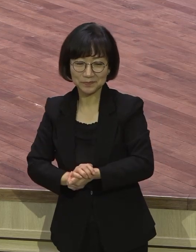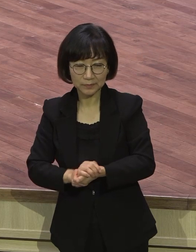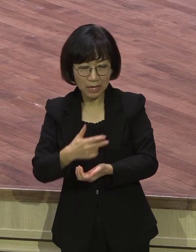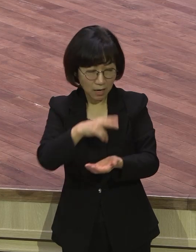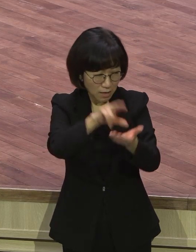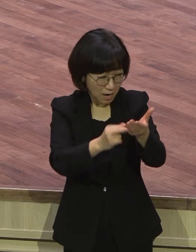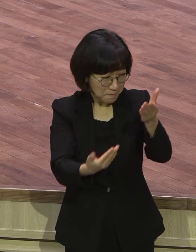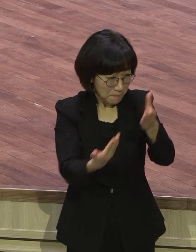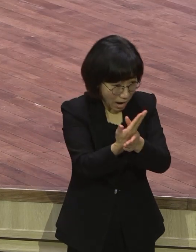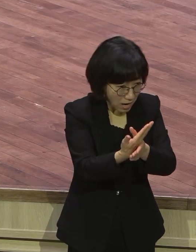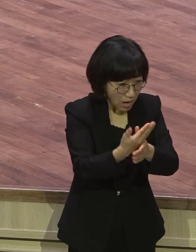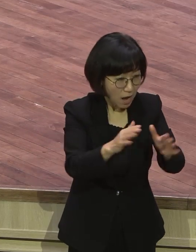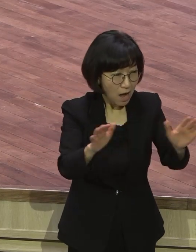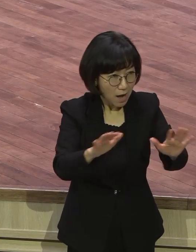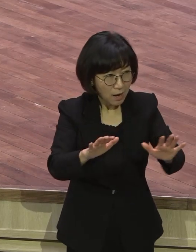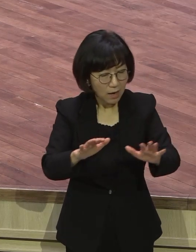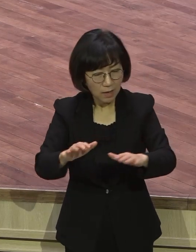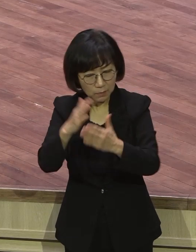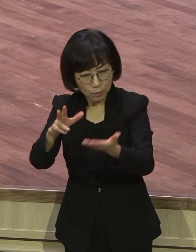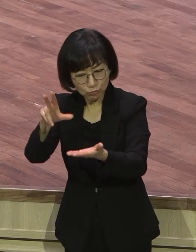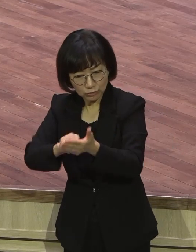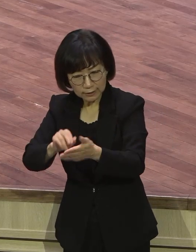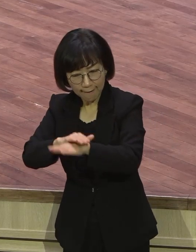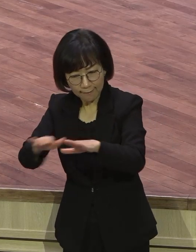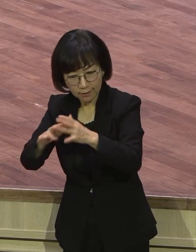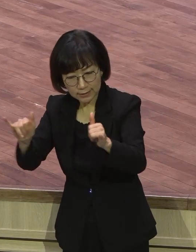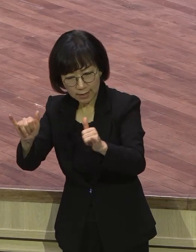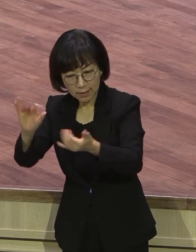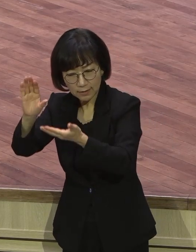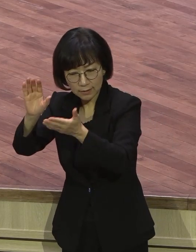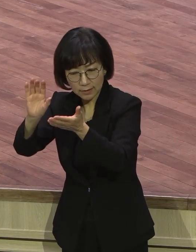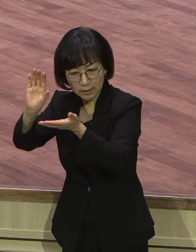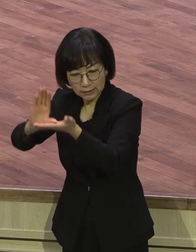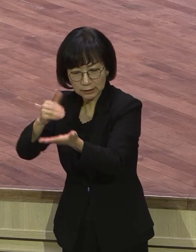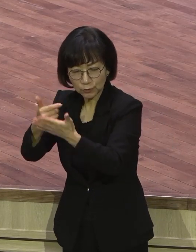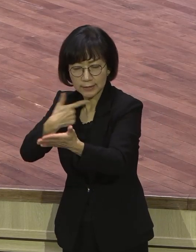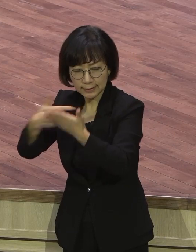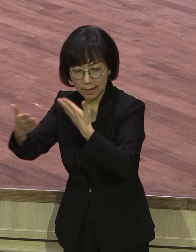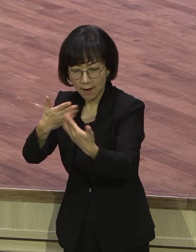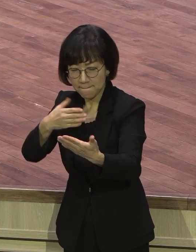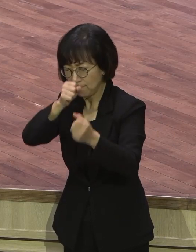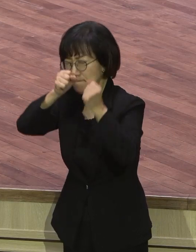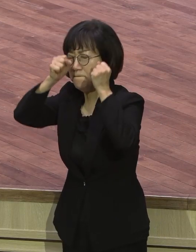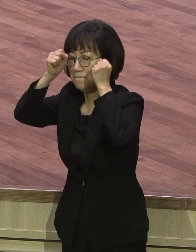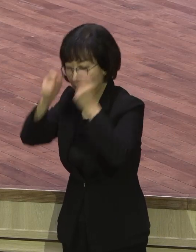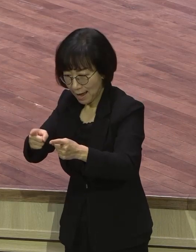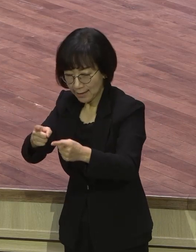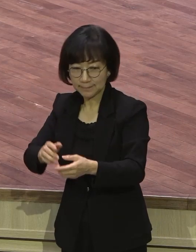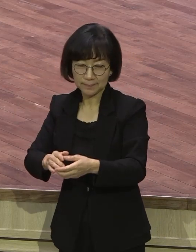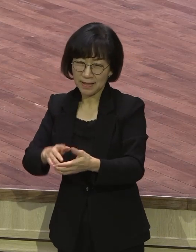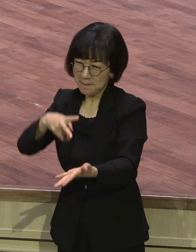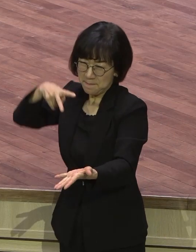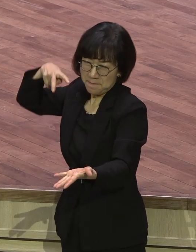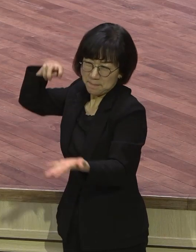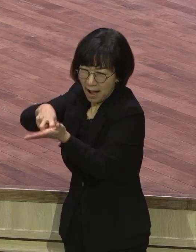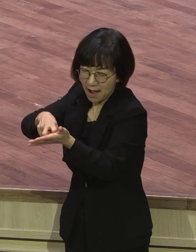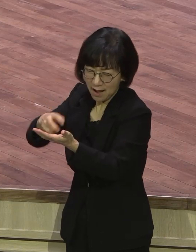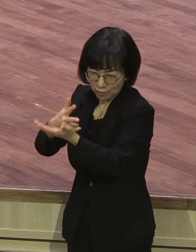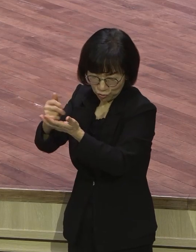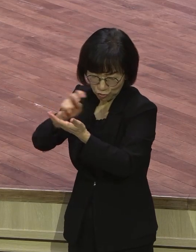해결자 되시는 예수 그리스도를 처음 할 수 있는 기도의 시간표다 저러의 기회다 무릎을 꿇으라